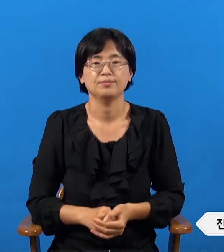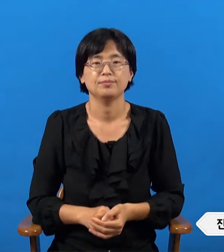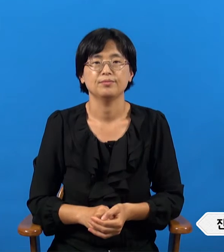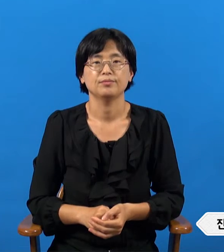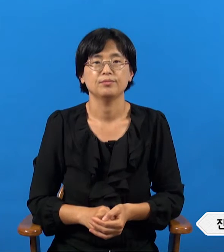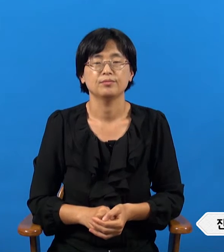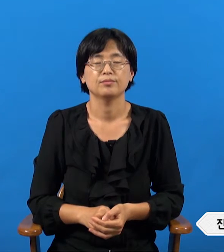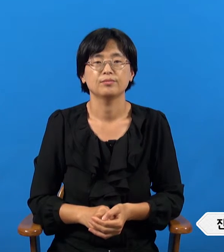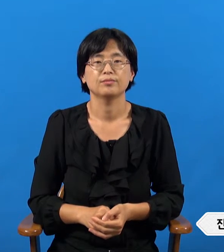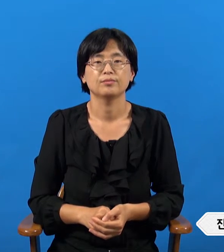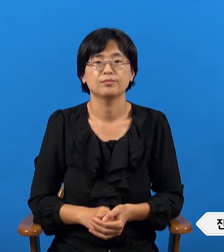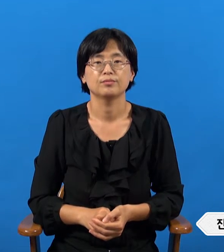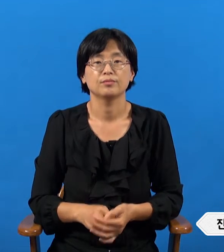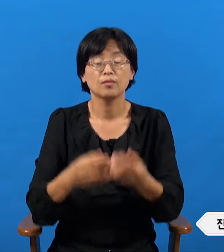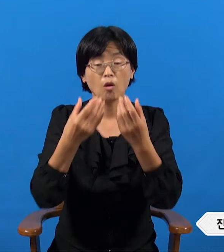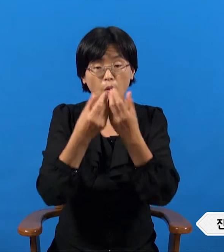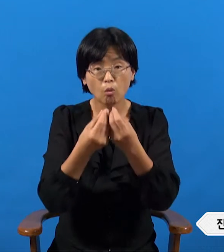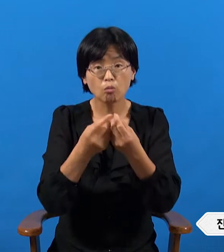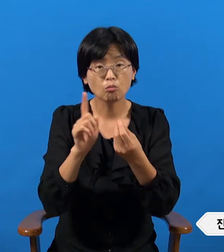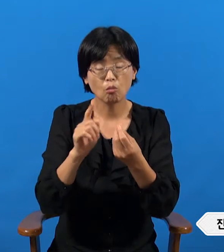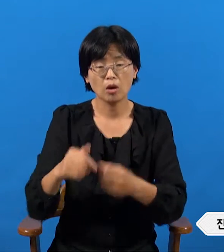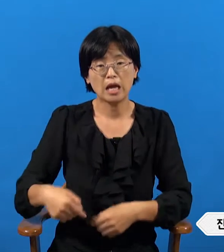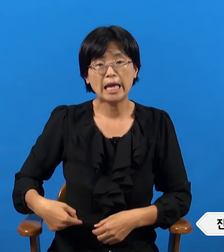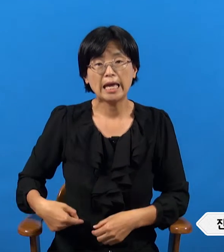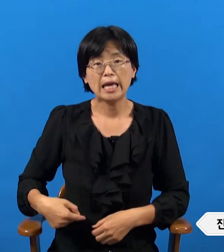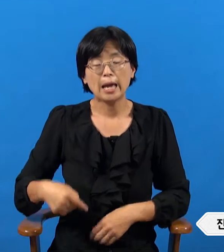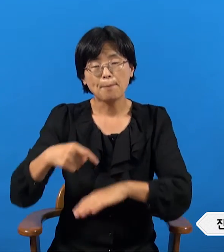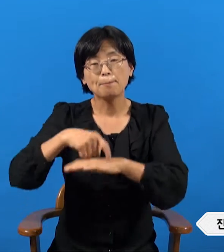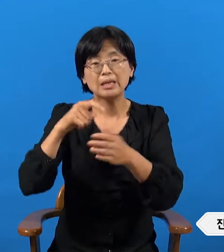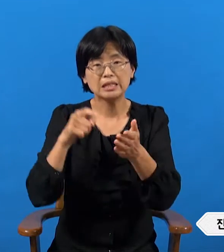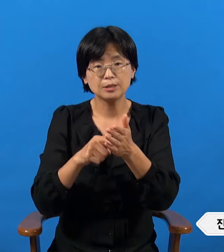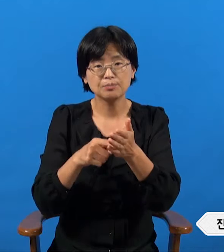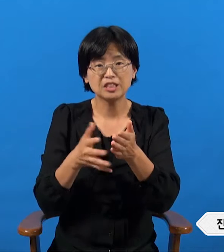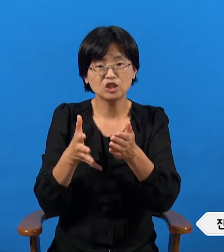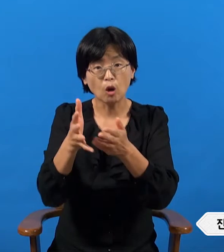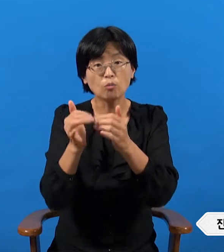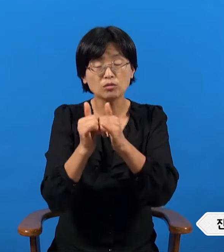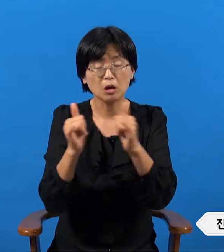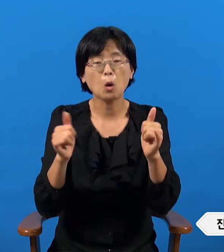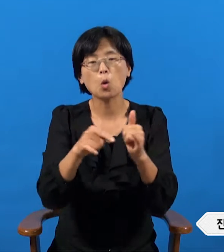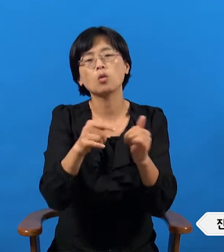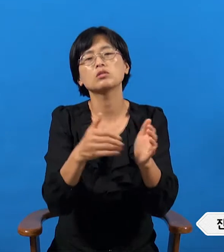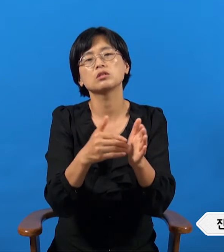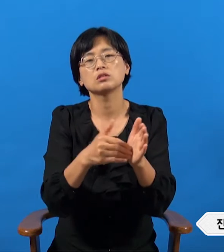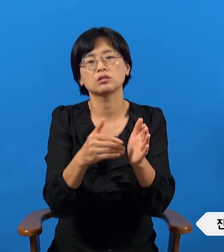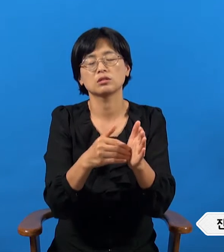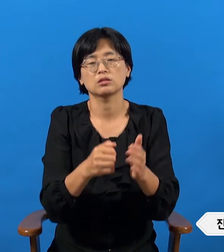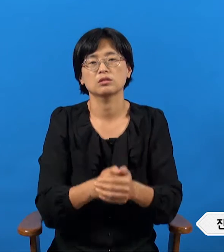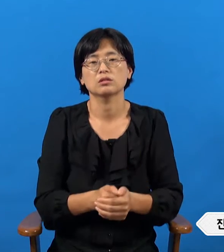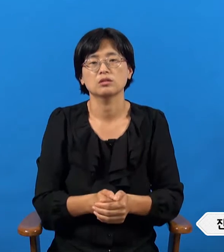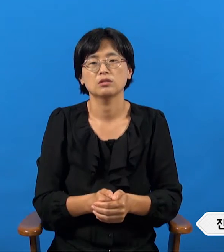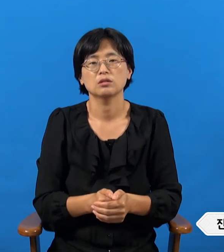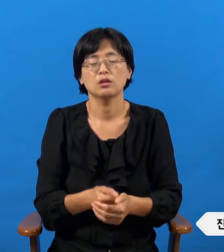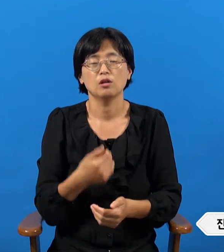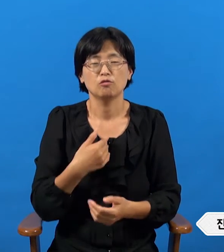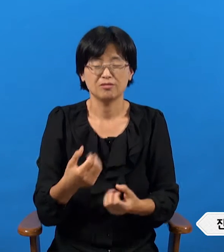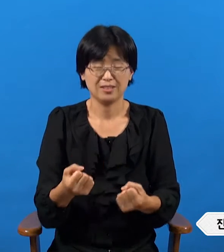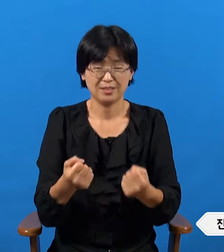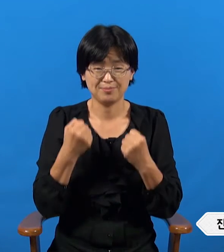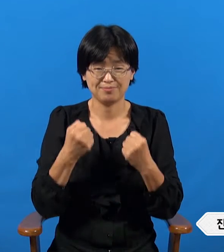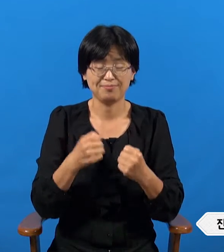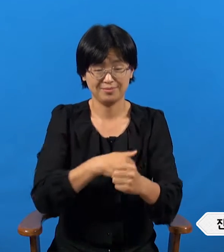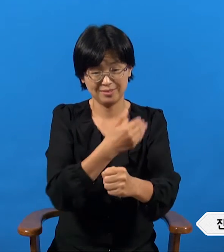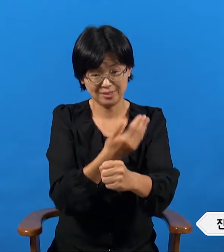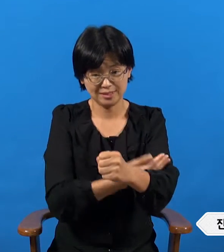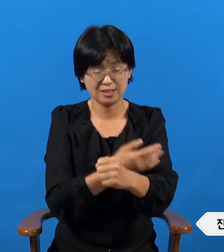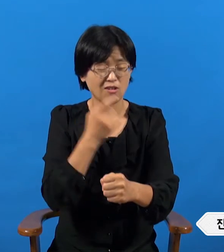어떤 심리학자들은 바로 여기서 끝나게 됩니다. 그리고 우리의 있는 모습 그대에서 마치 우리도 우리의